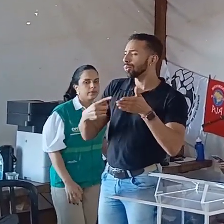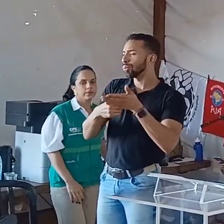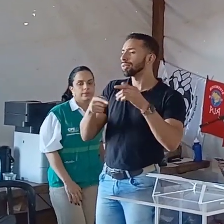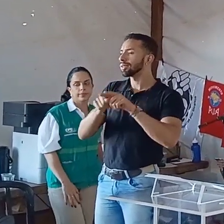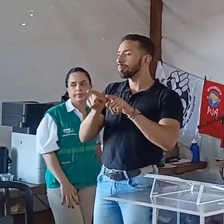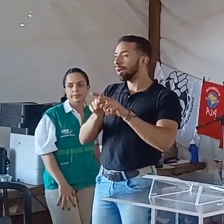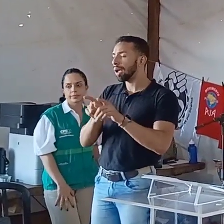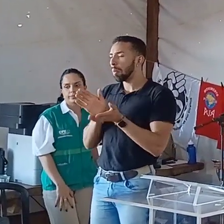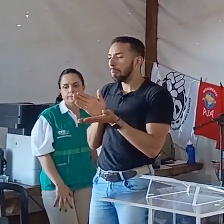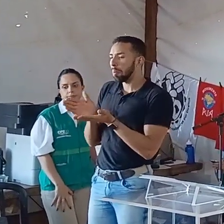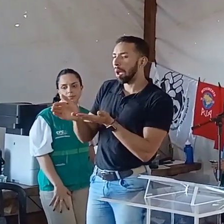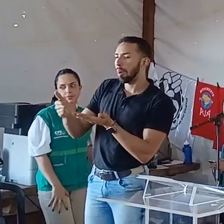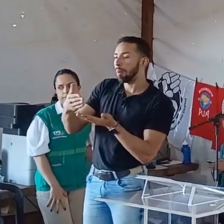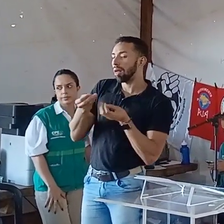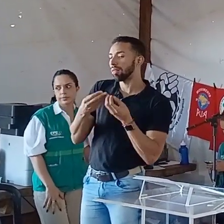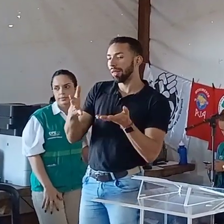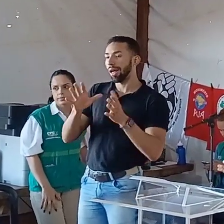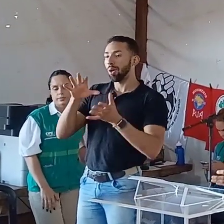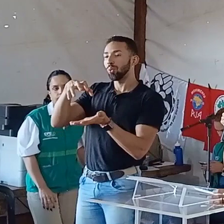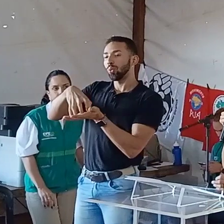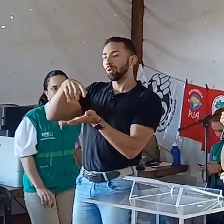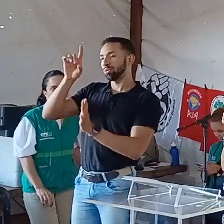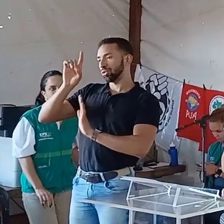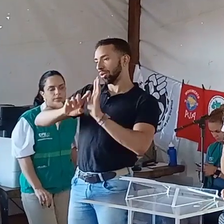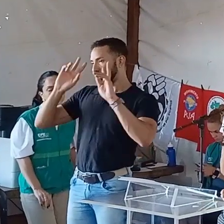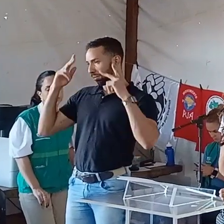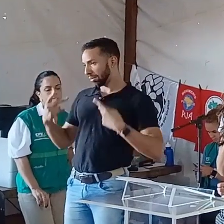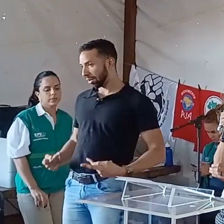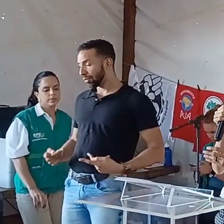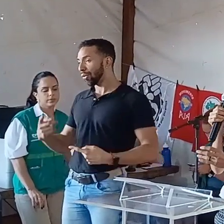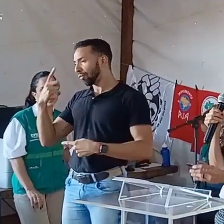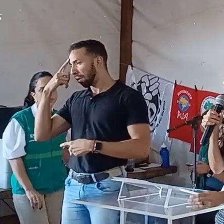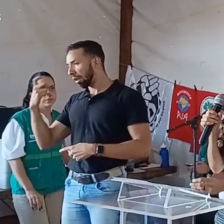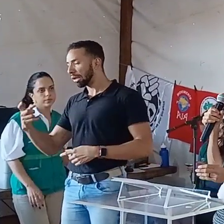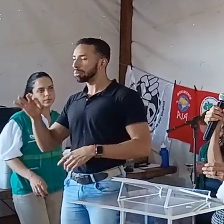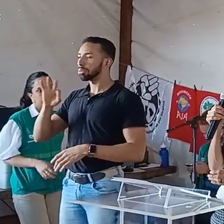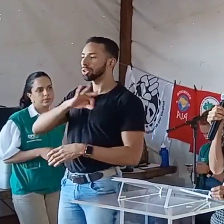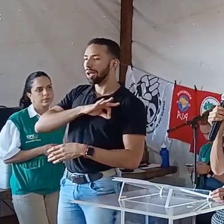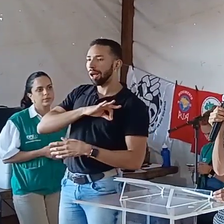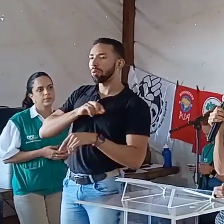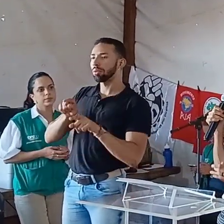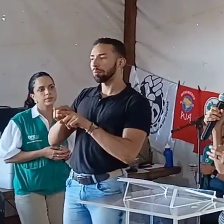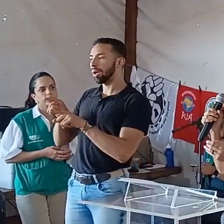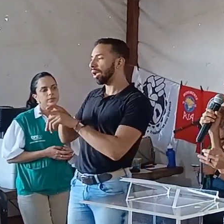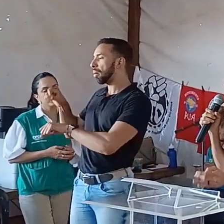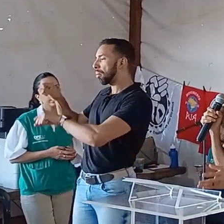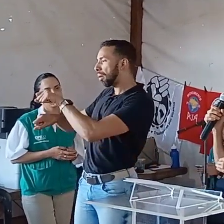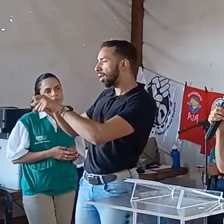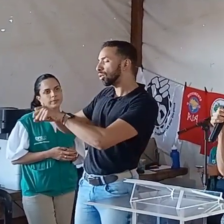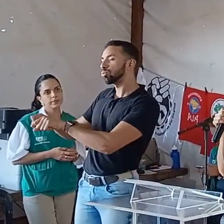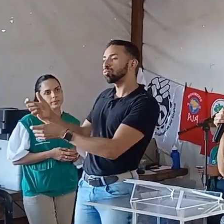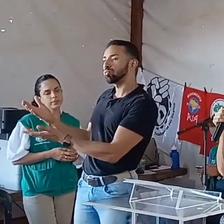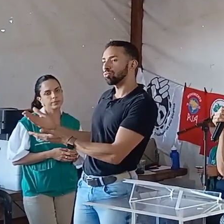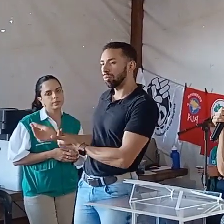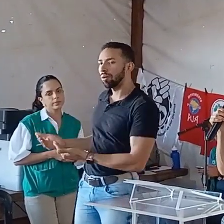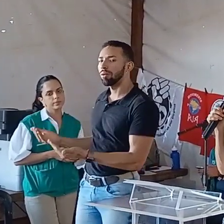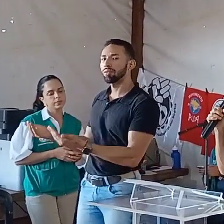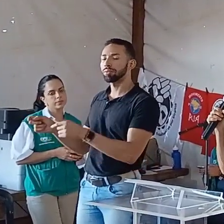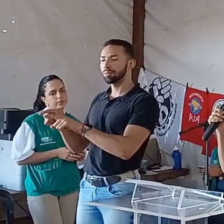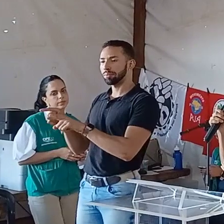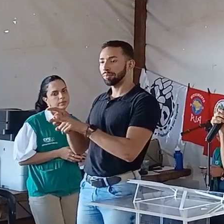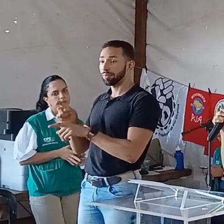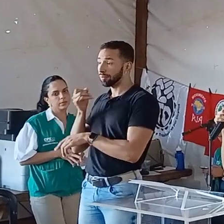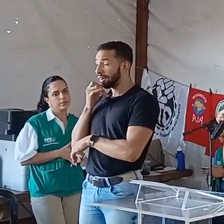demandas ao núcleo de direitos humanos. Violência policial, extermínio de jovens,